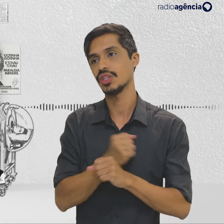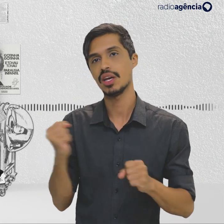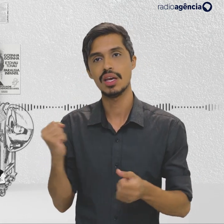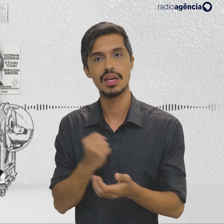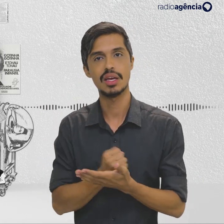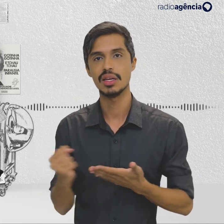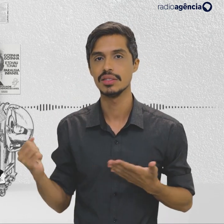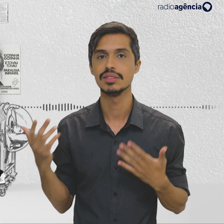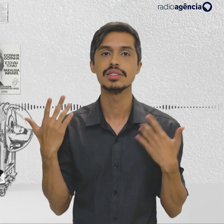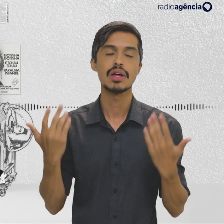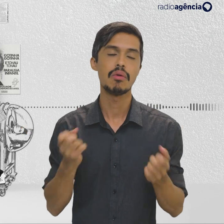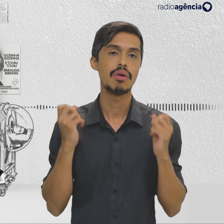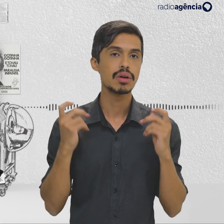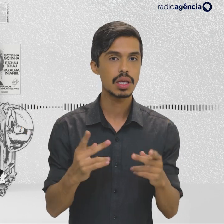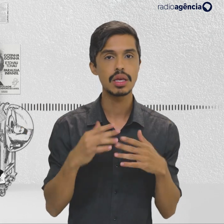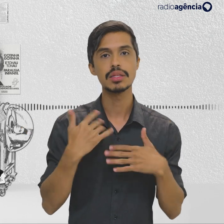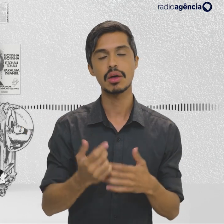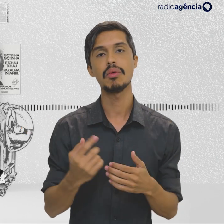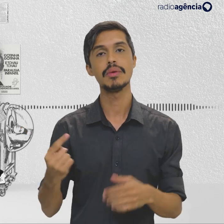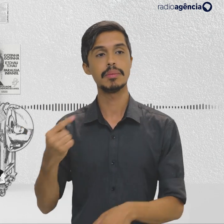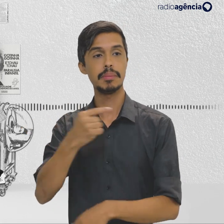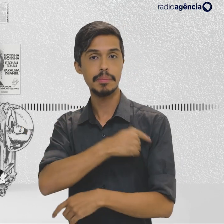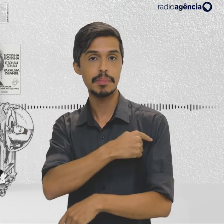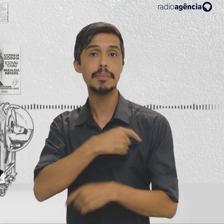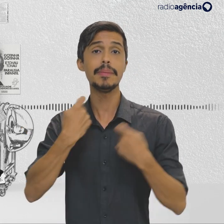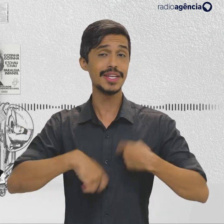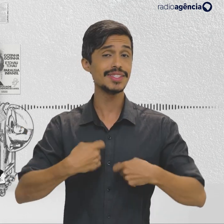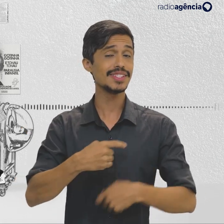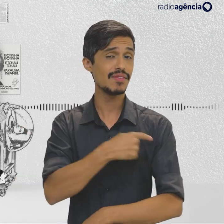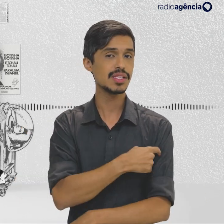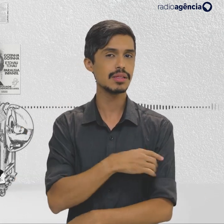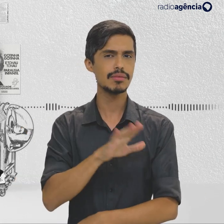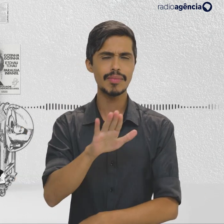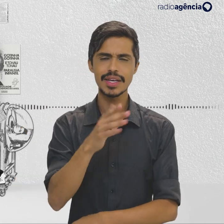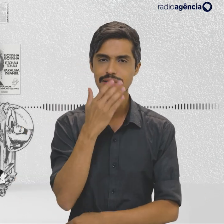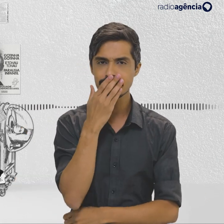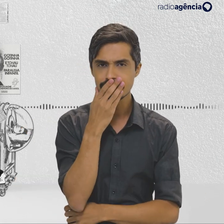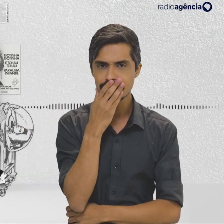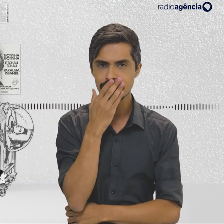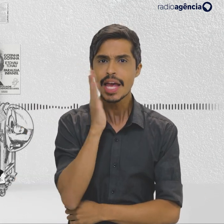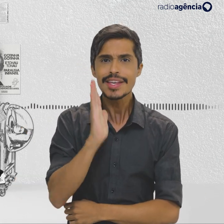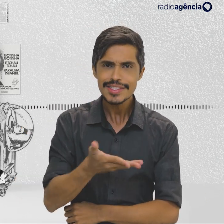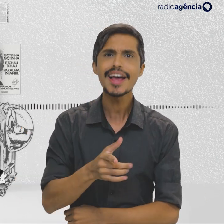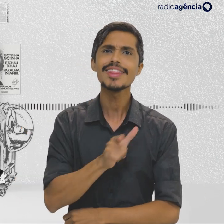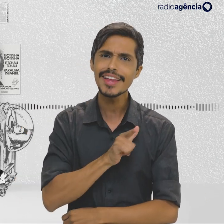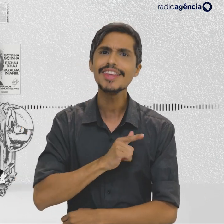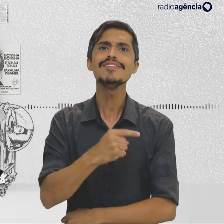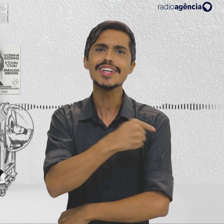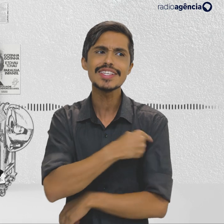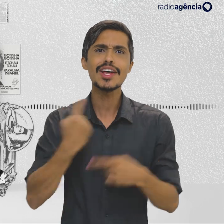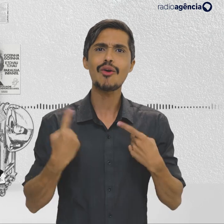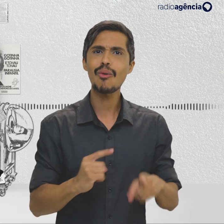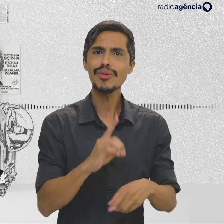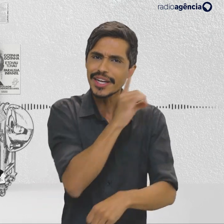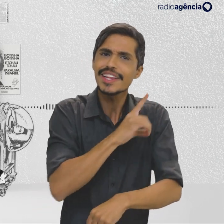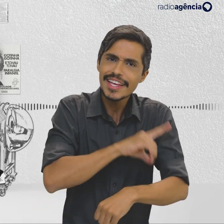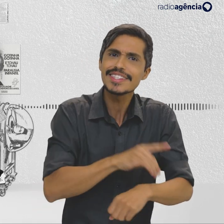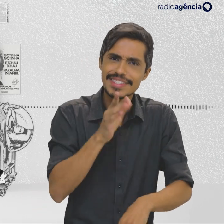mosquito infectado daí a importância de uma vacina e sabe de uma coisa ela já